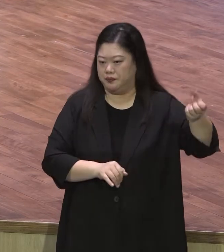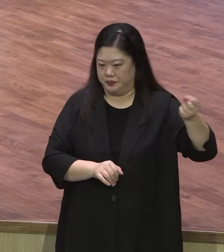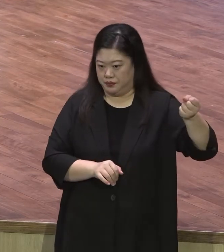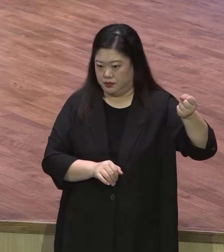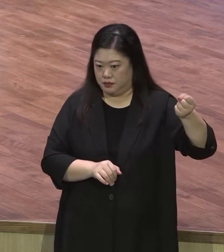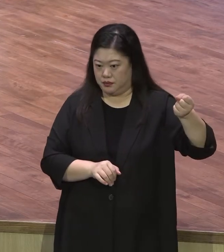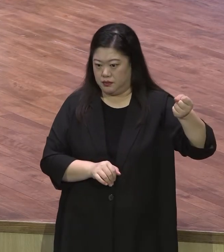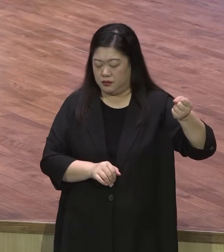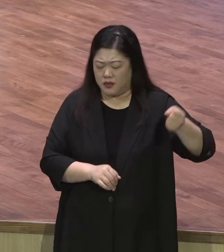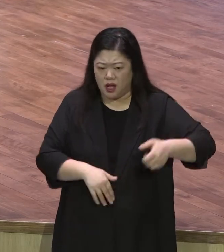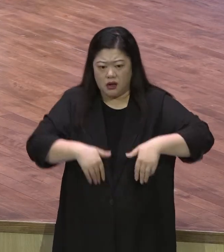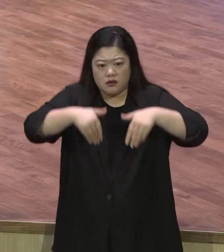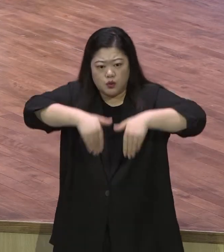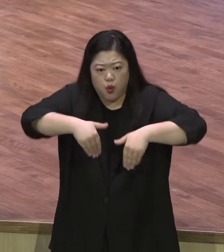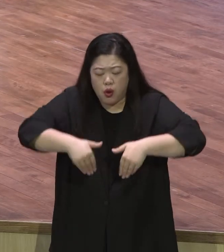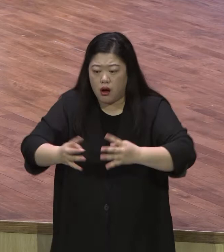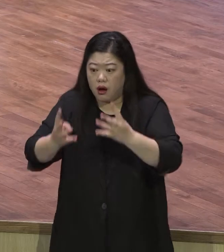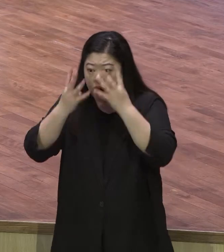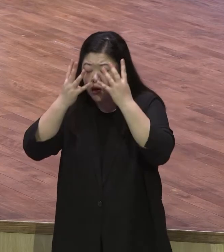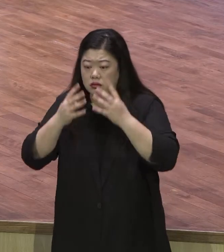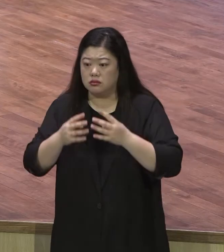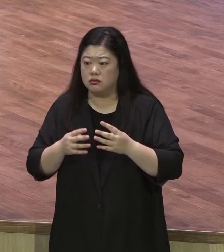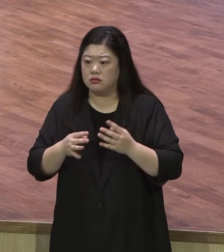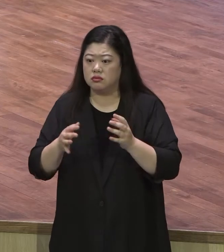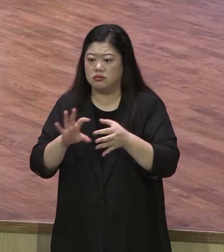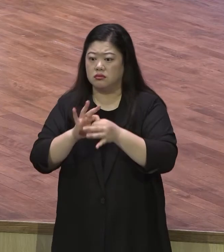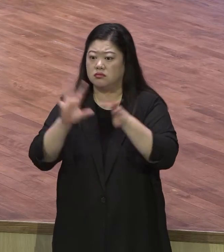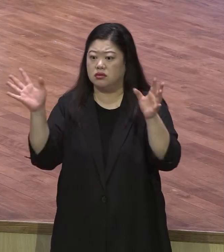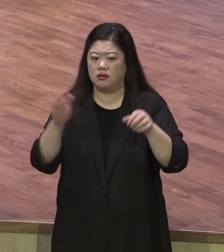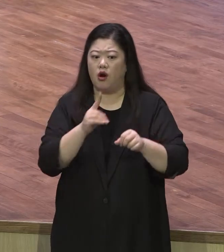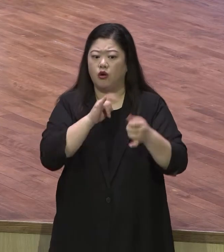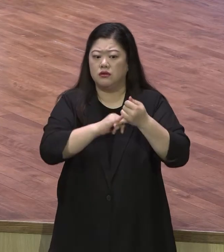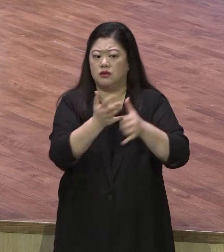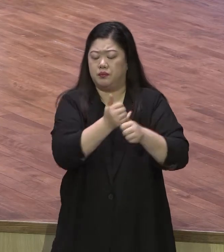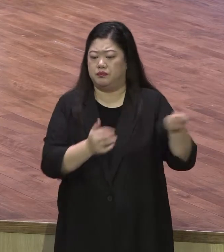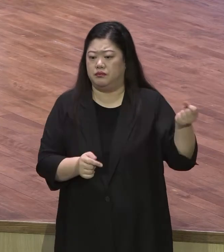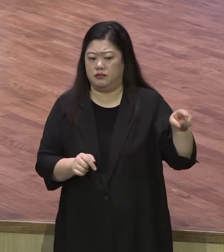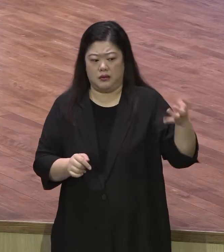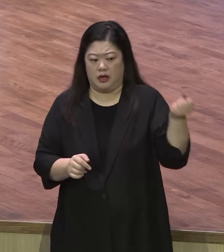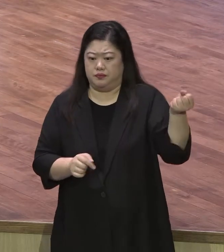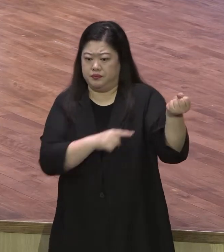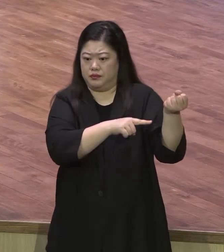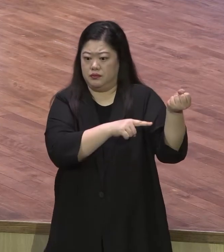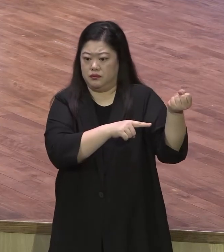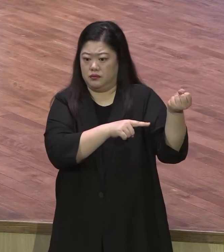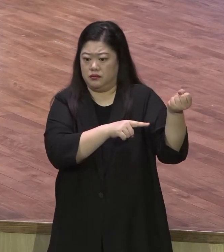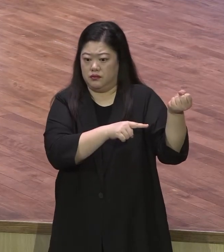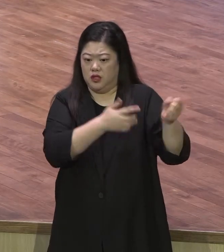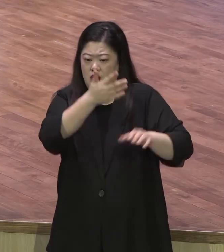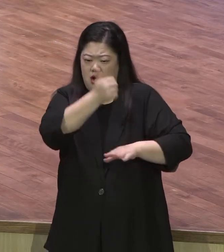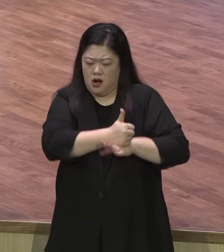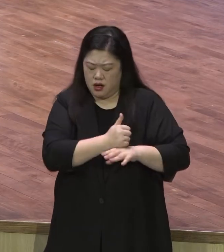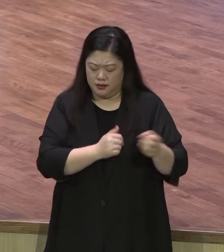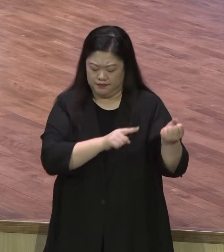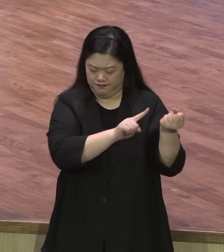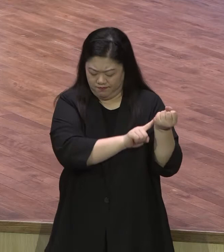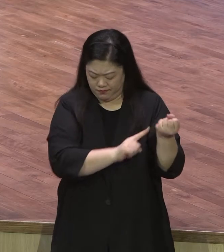가든 감으로 가든 언약만 꽉 잡고 있는 거예요 그리고 어떻게 해요 어느 순간에 서밋에 딱